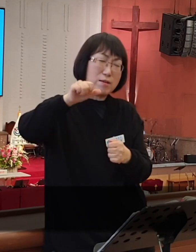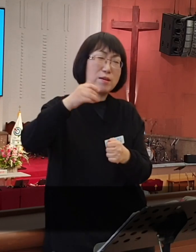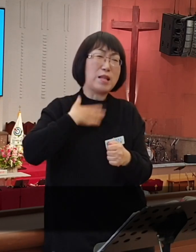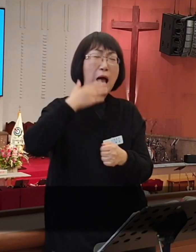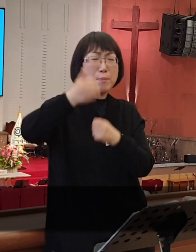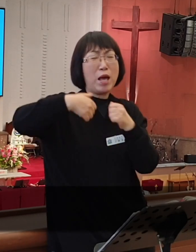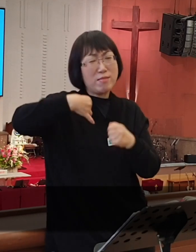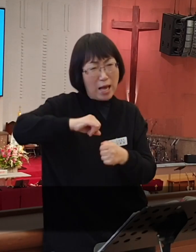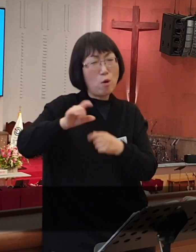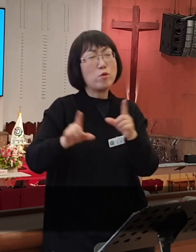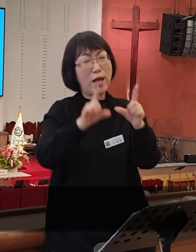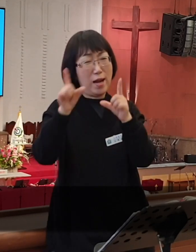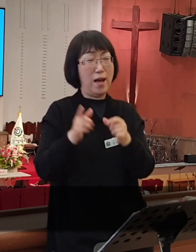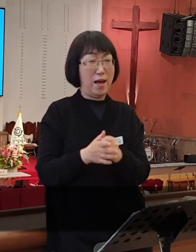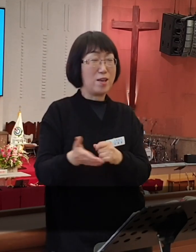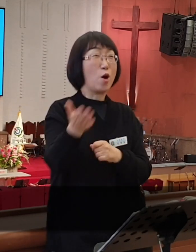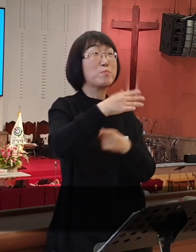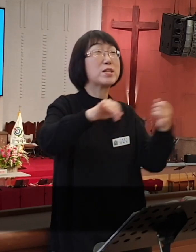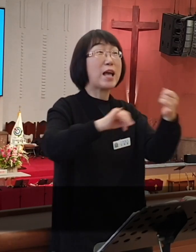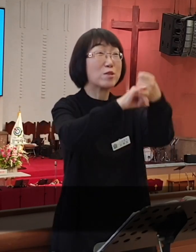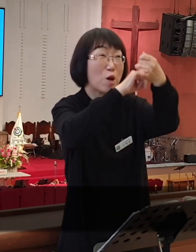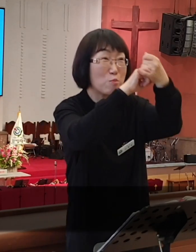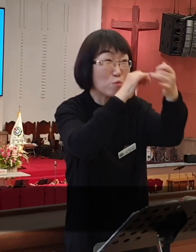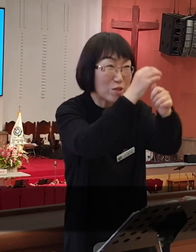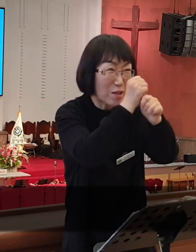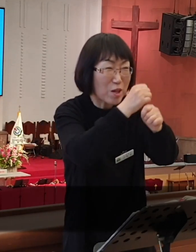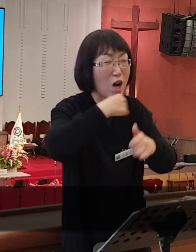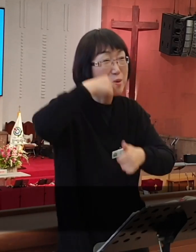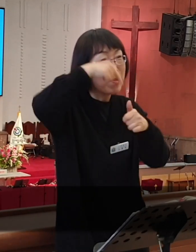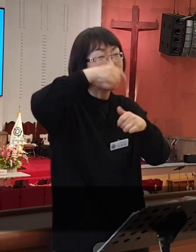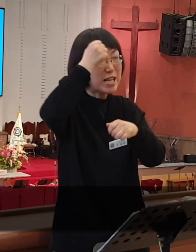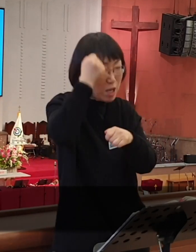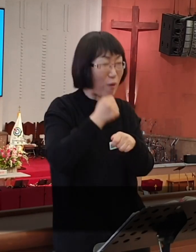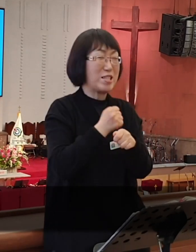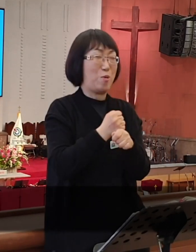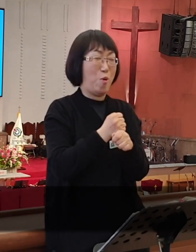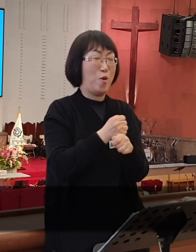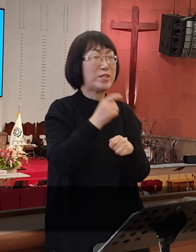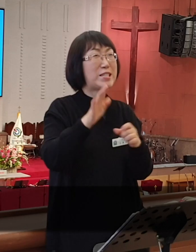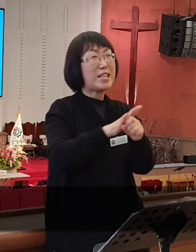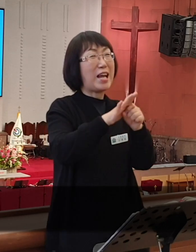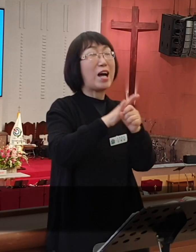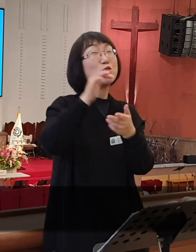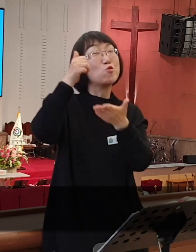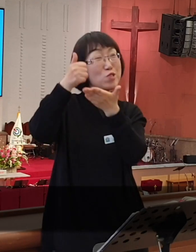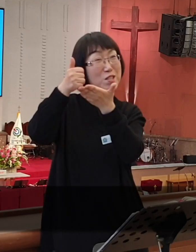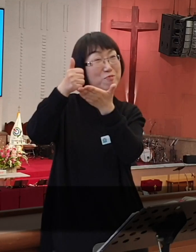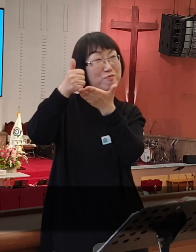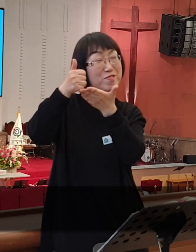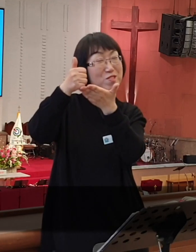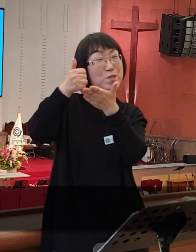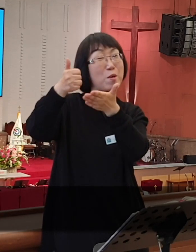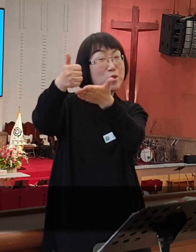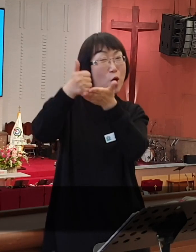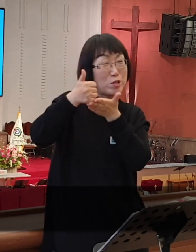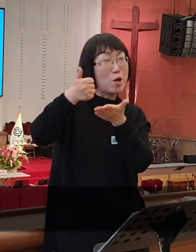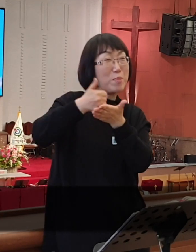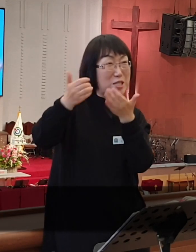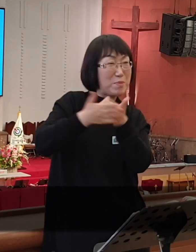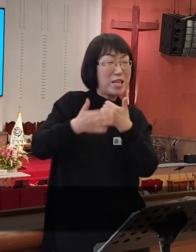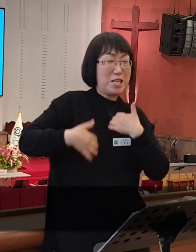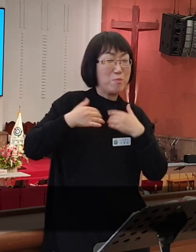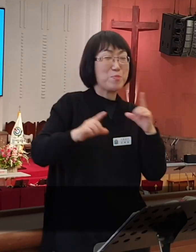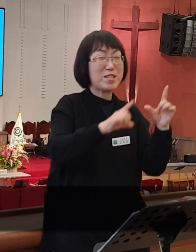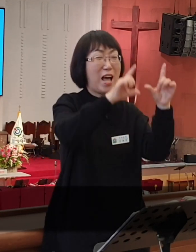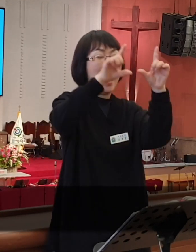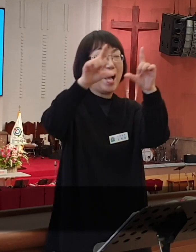하나님의 딸로 삽니다. 여러분들 그 약속을 붙잡으시고 그 명령을 기억하시고 그 사랑하는 주님 영접하심으로 기쁨의